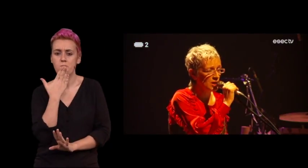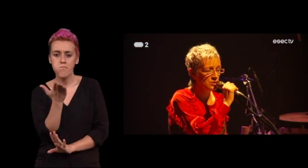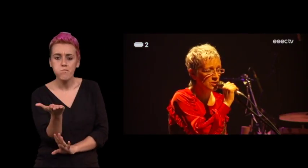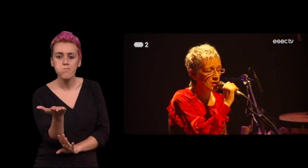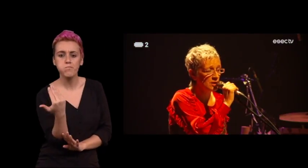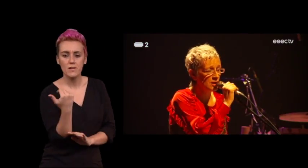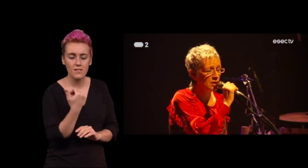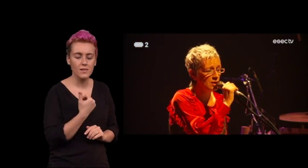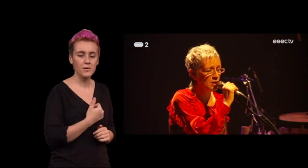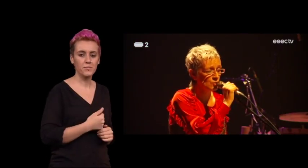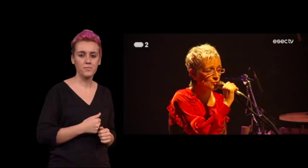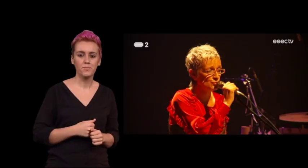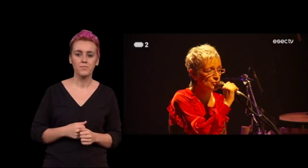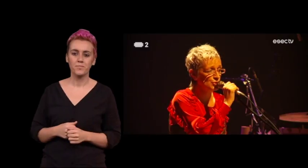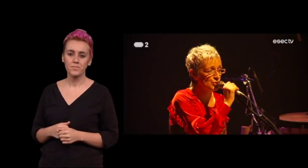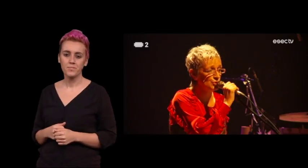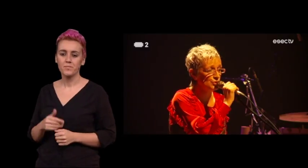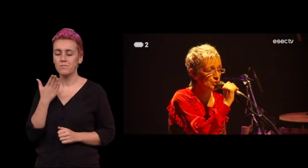diz.